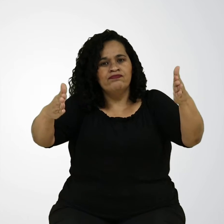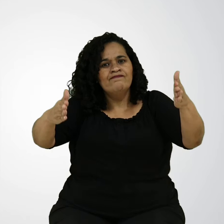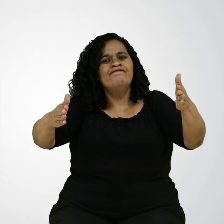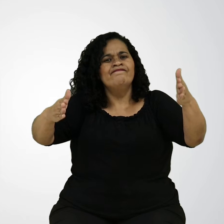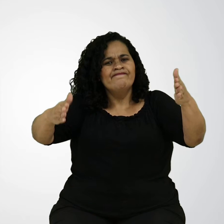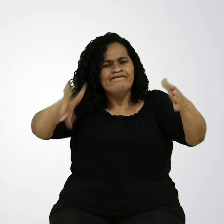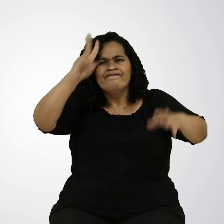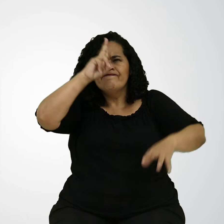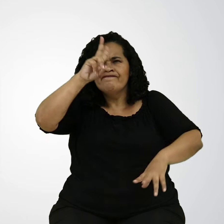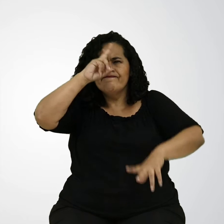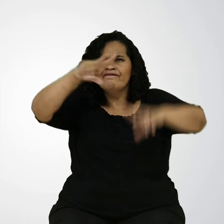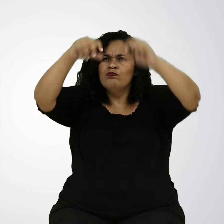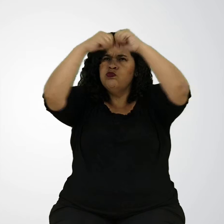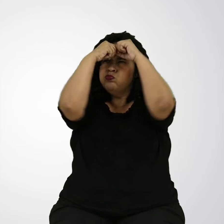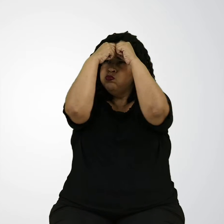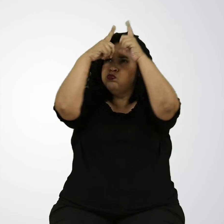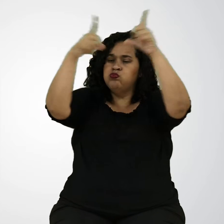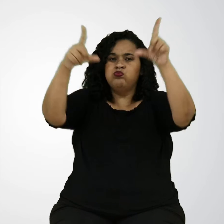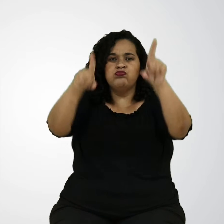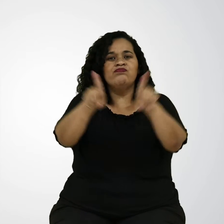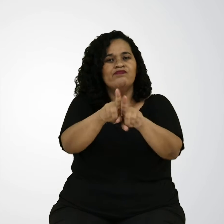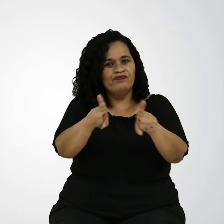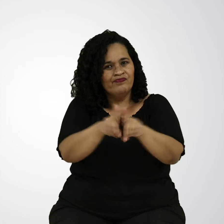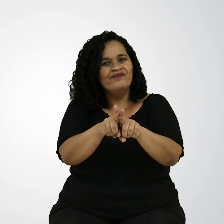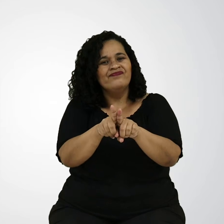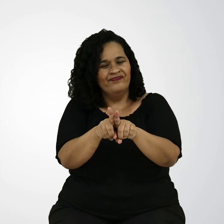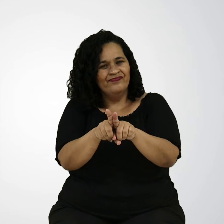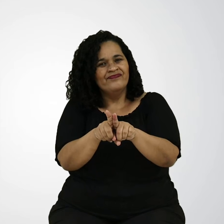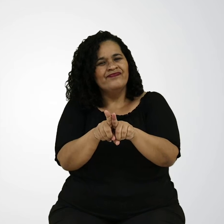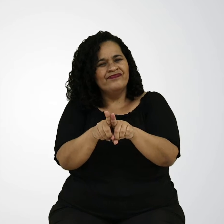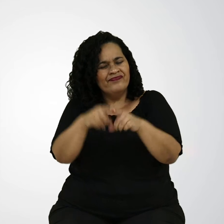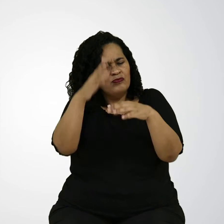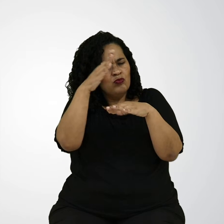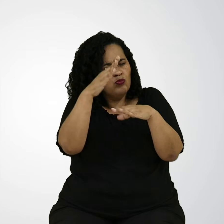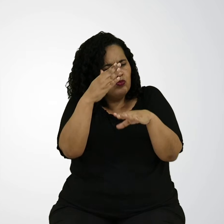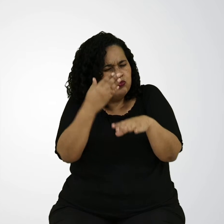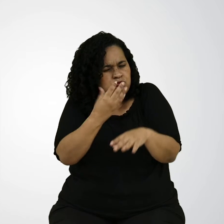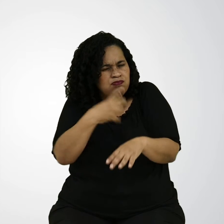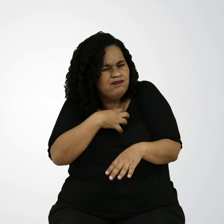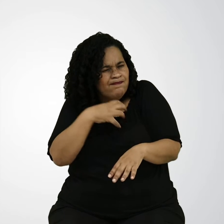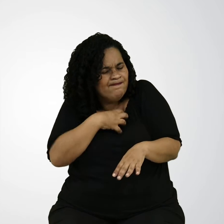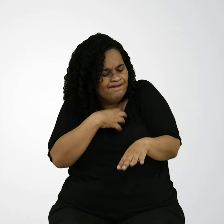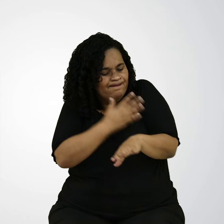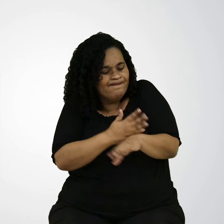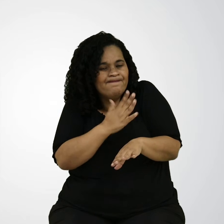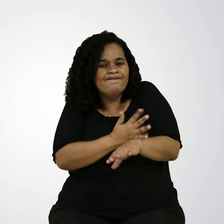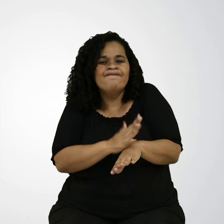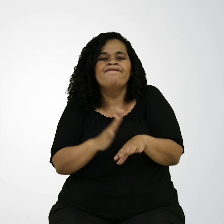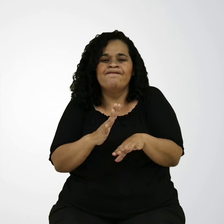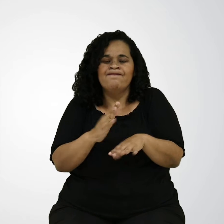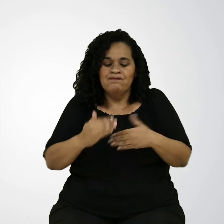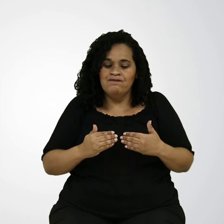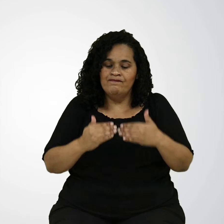para entender essa missão de Deus e como exercê-la de maneira prática. Então, lembro você,